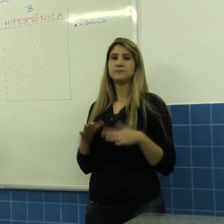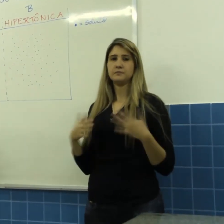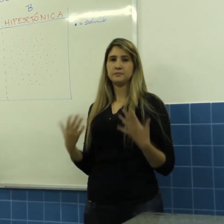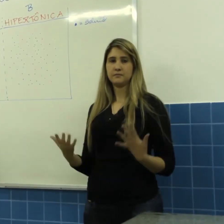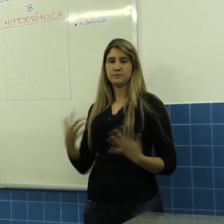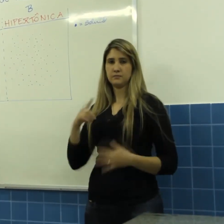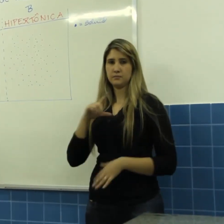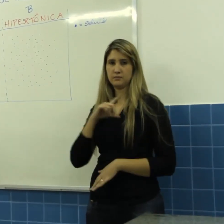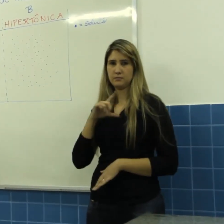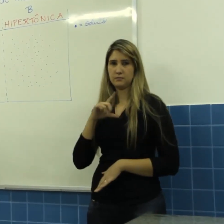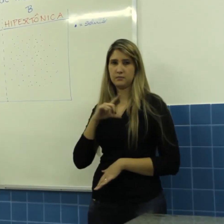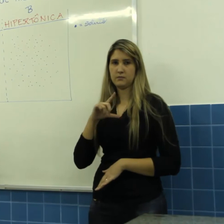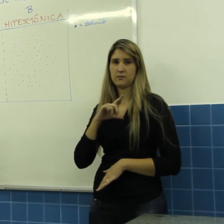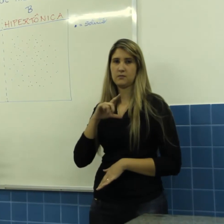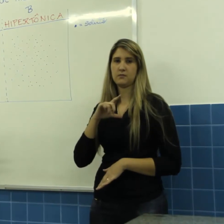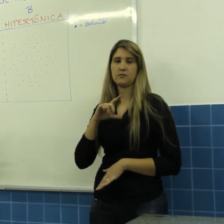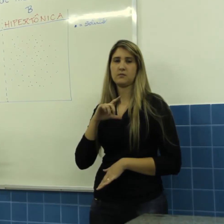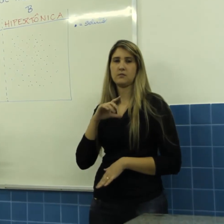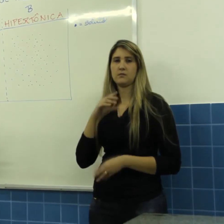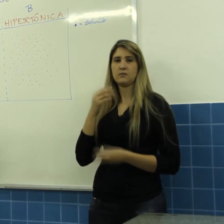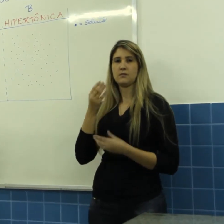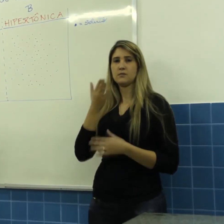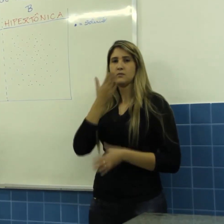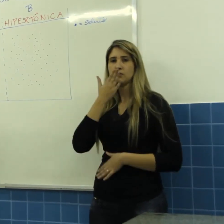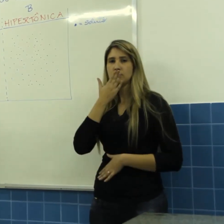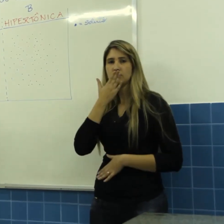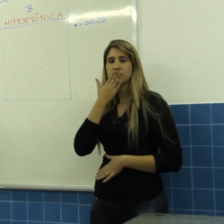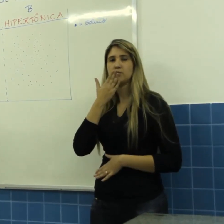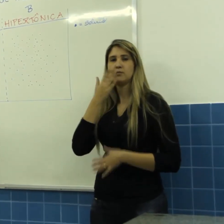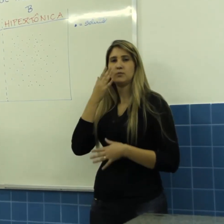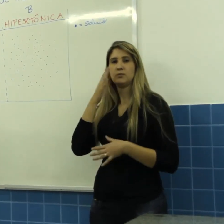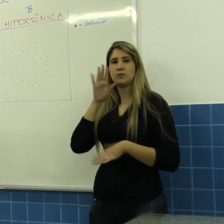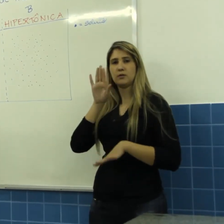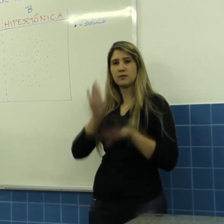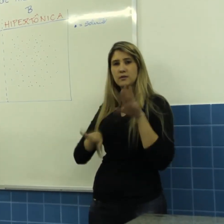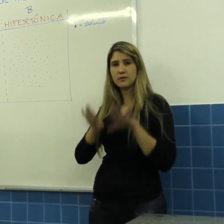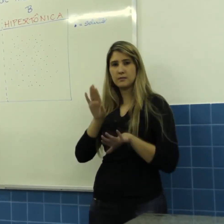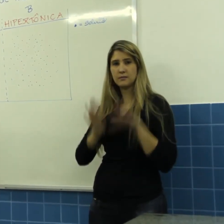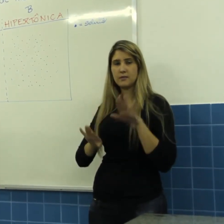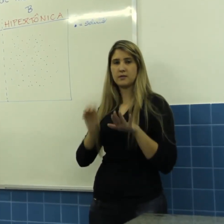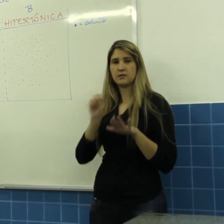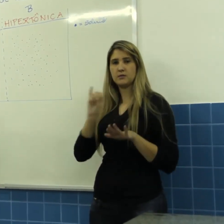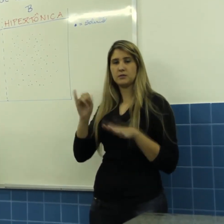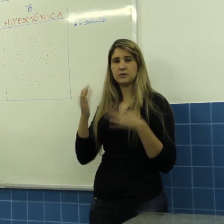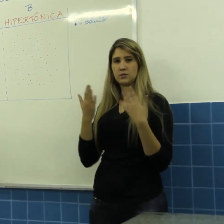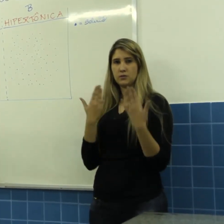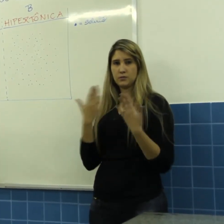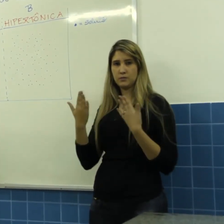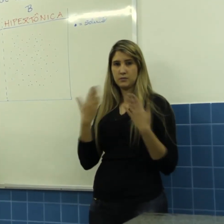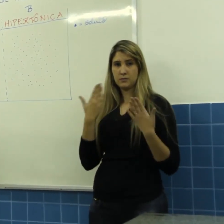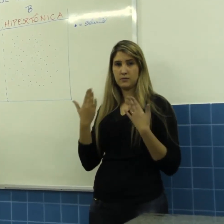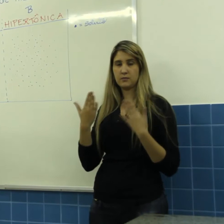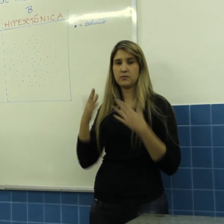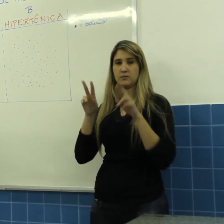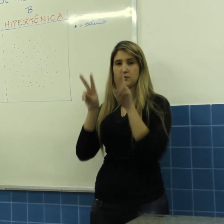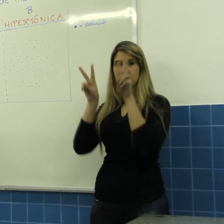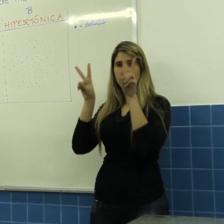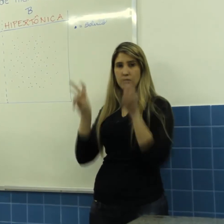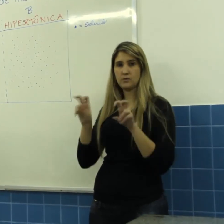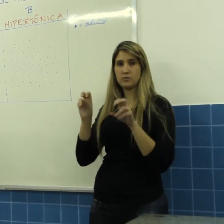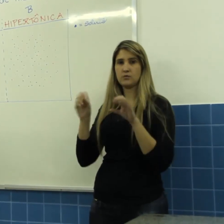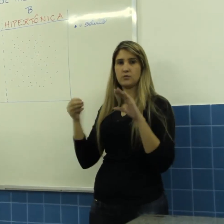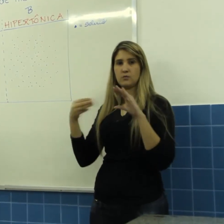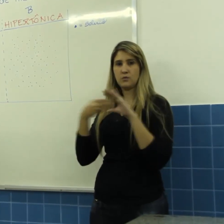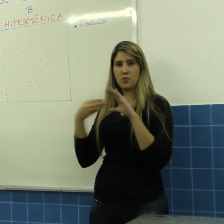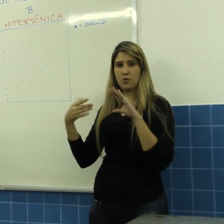Então, existe um sistema de classificação quando nós estamos abordando o assunto osmose.